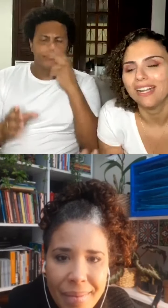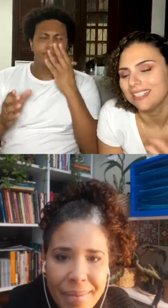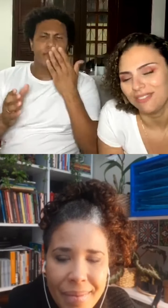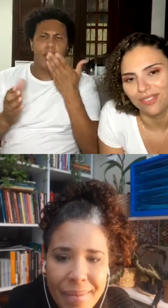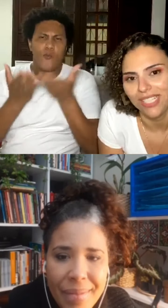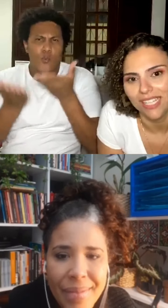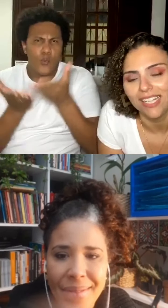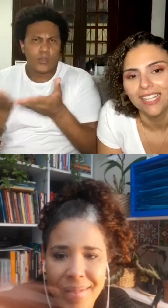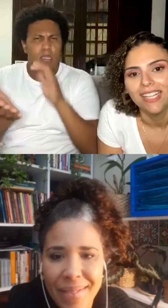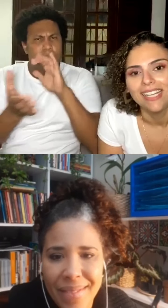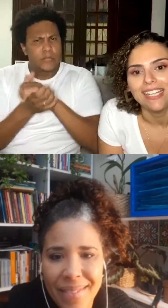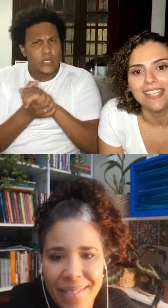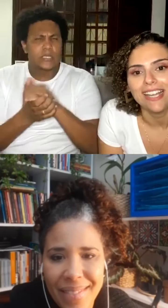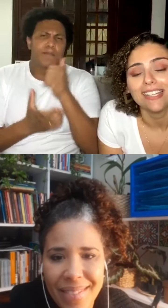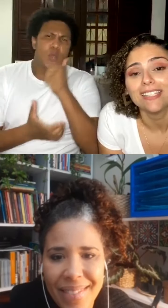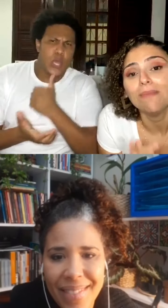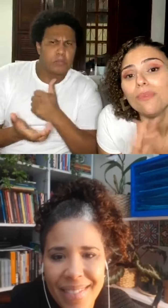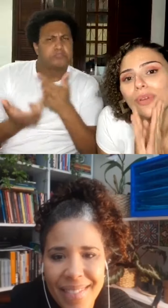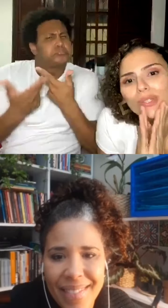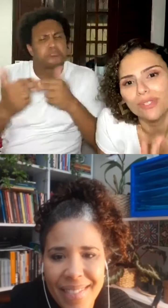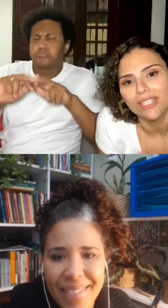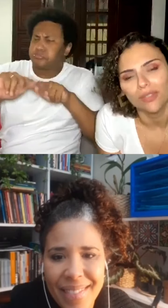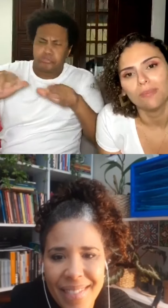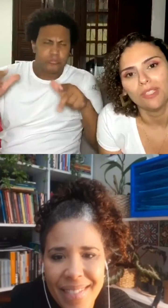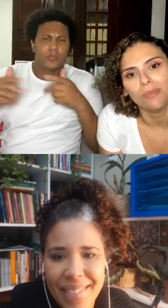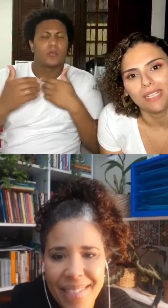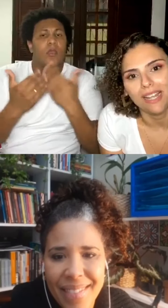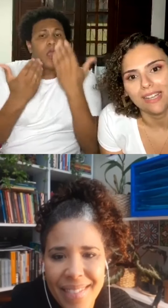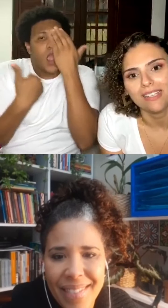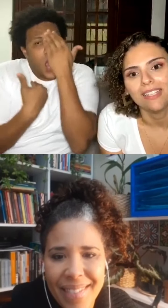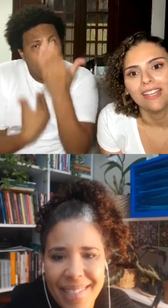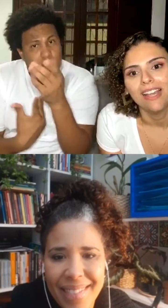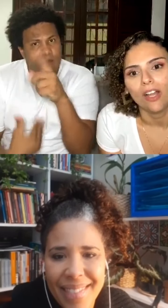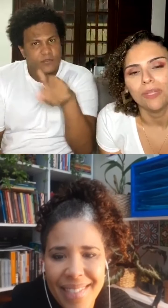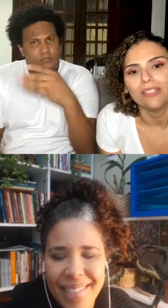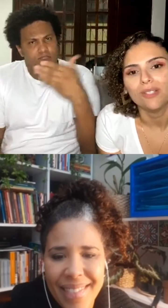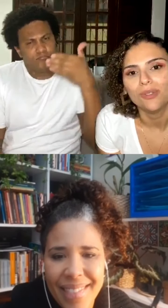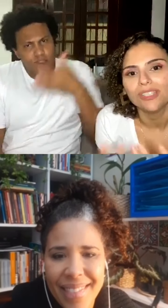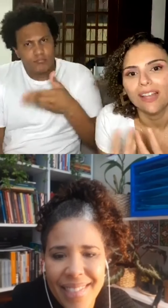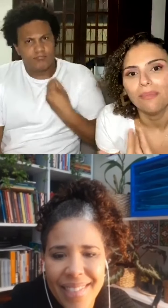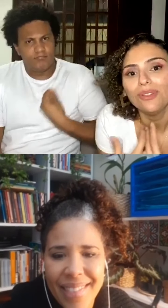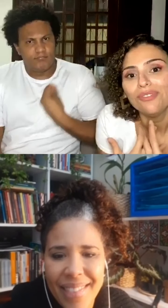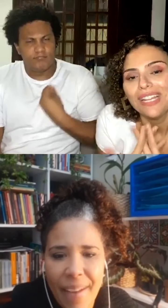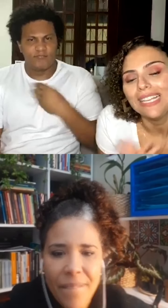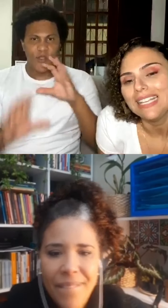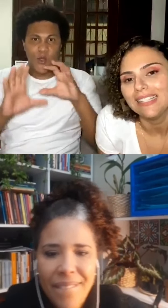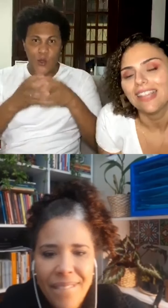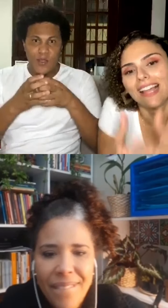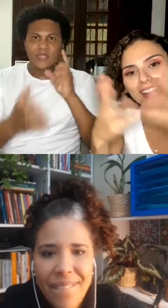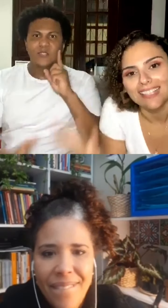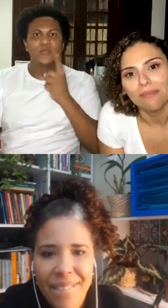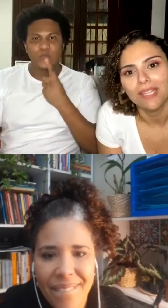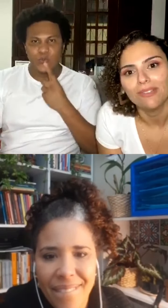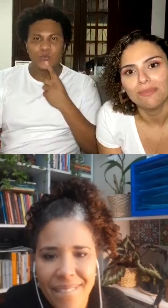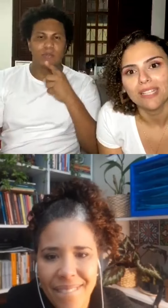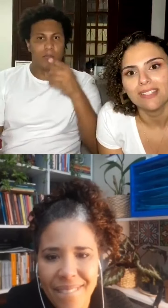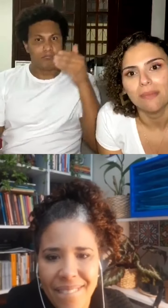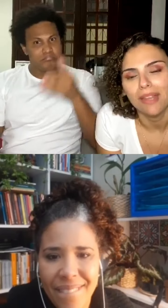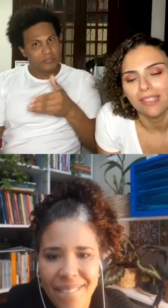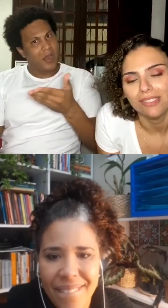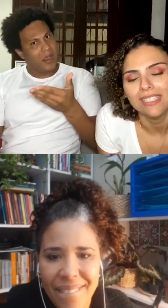namoradas, enfim, né? E a gente quer agradecer muito você, a sua disponibilidade. A comunidade surda está muito feliz e está lhe recebendo de